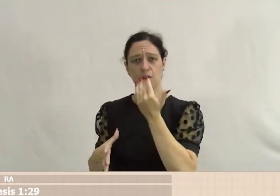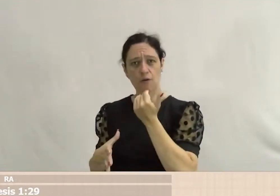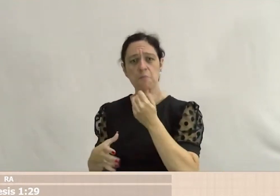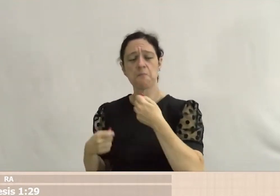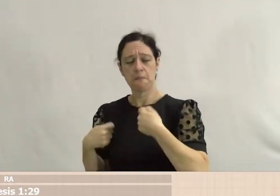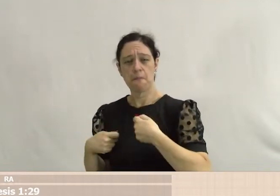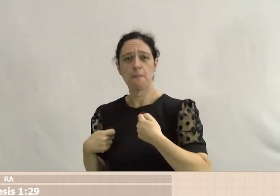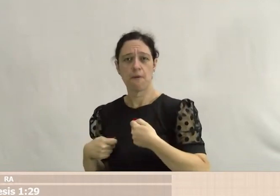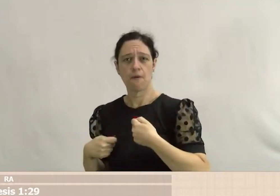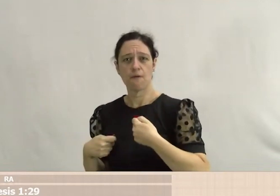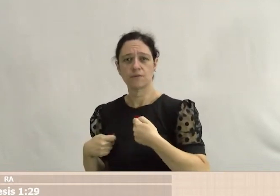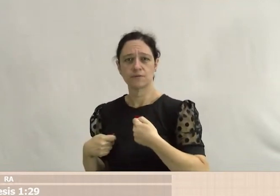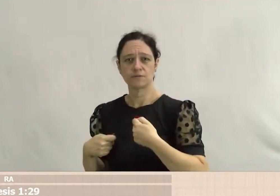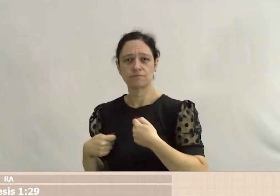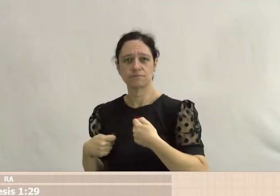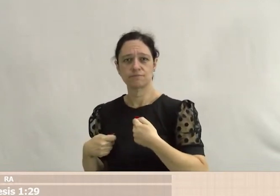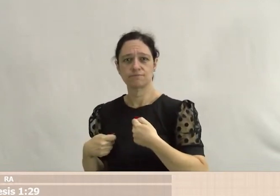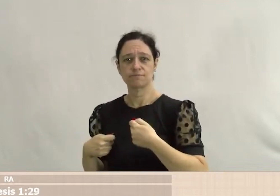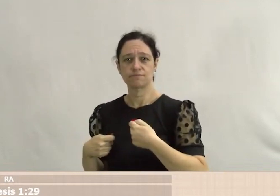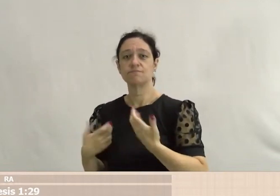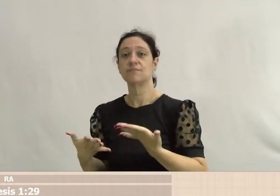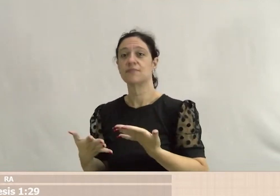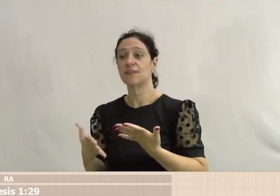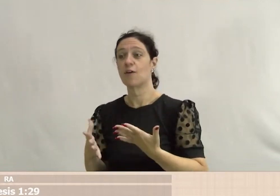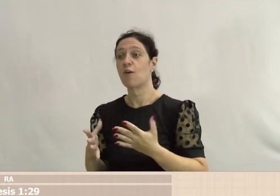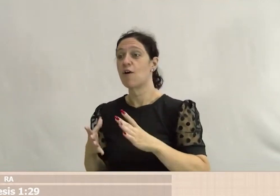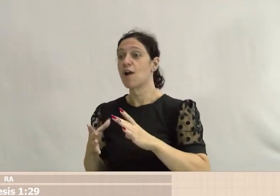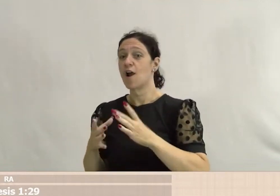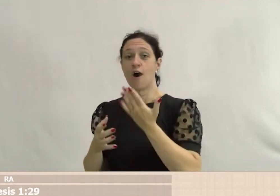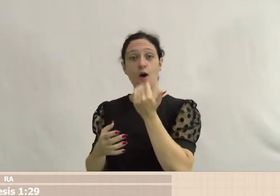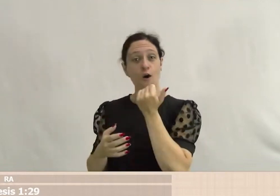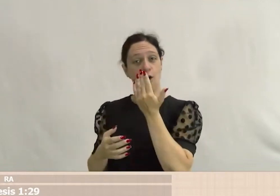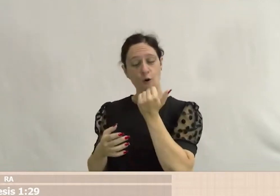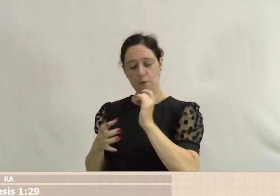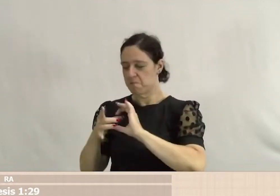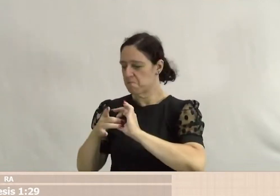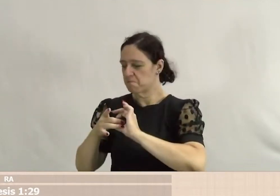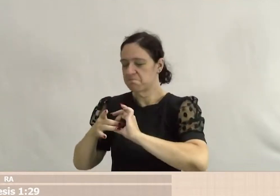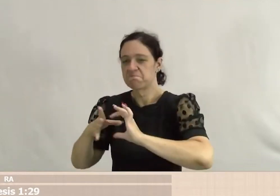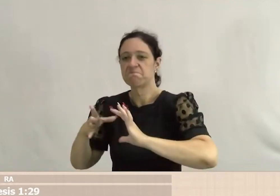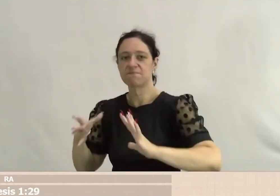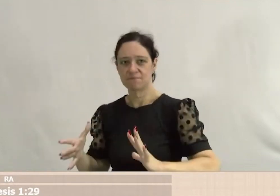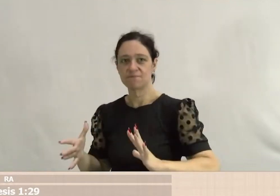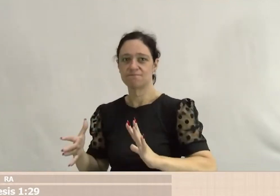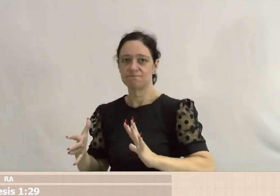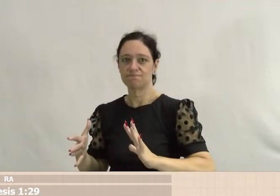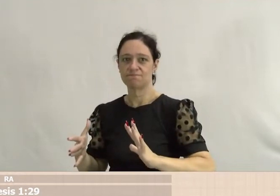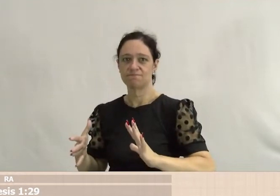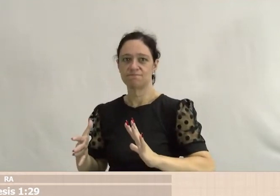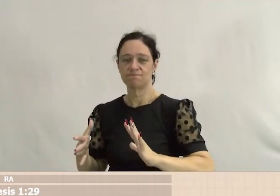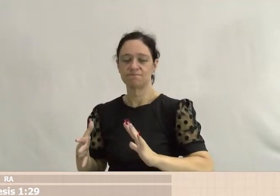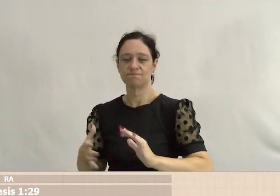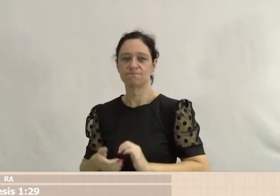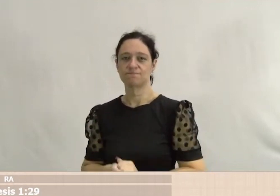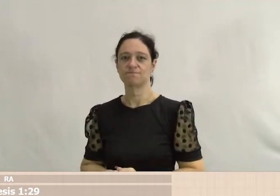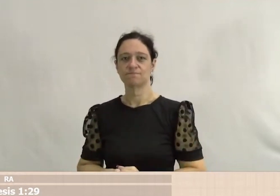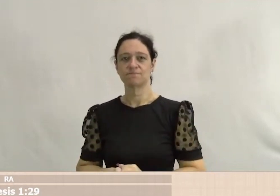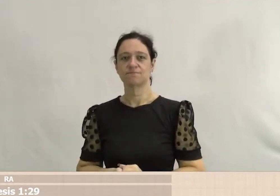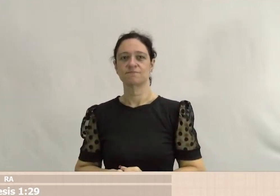finalzinho. Isso vos será para mantimento